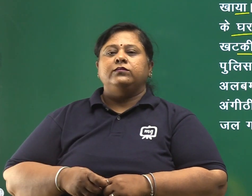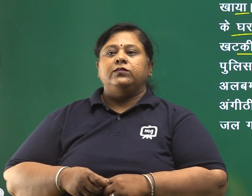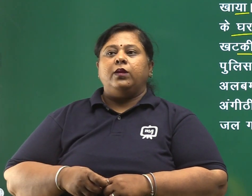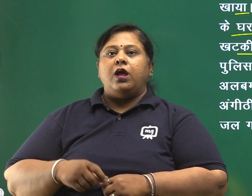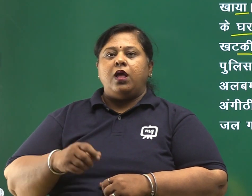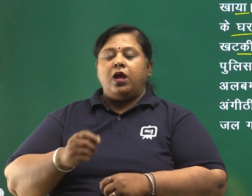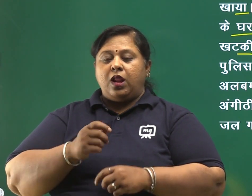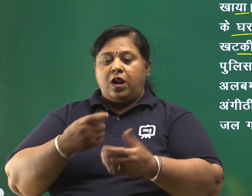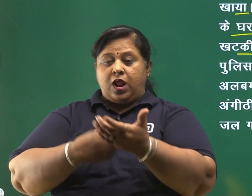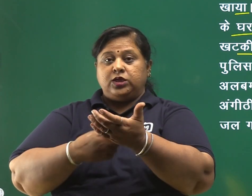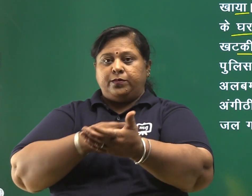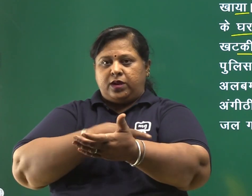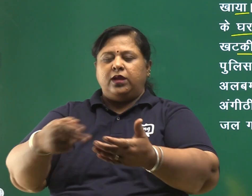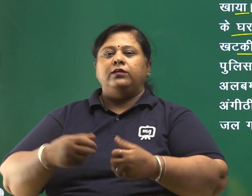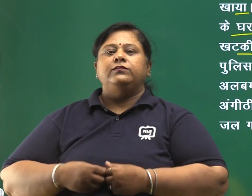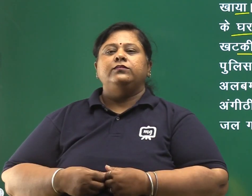राजप्पा ने